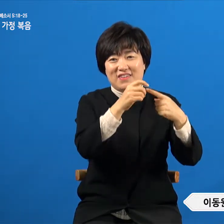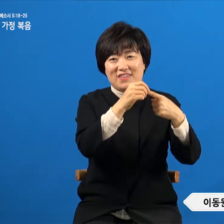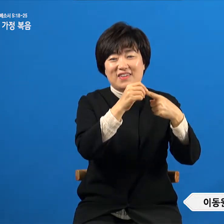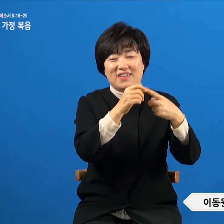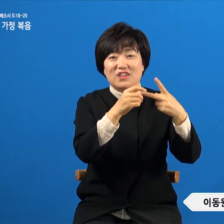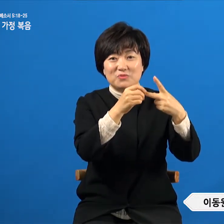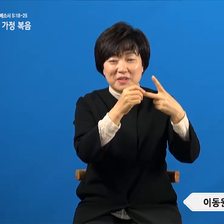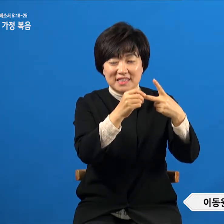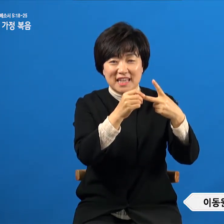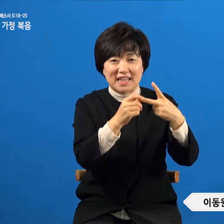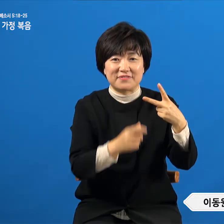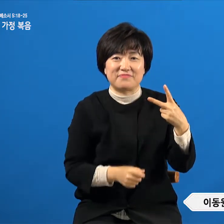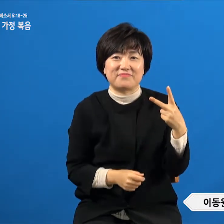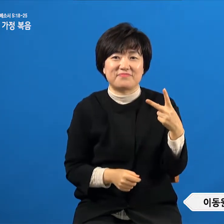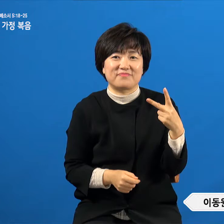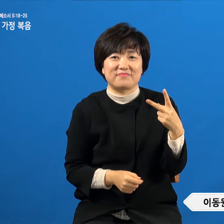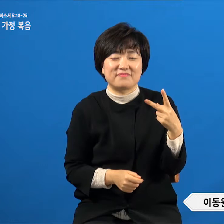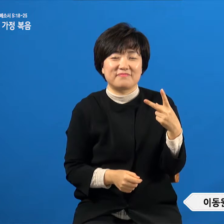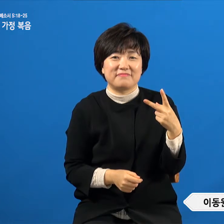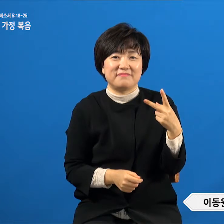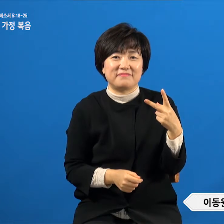삶입니다. 두 번째,